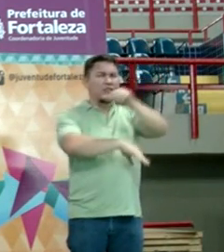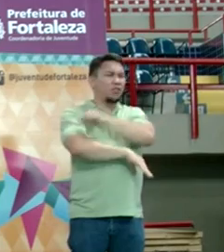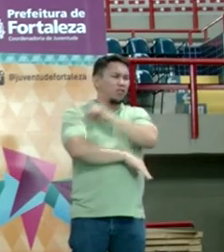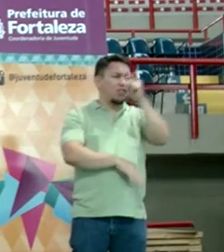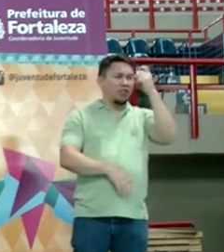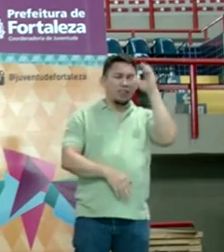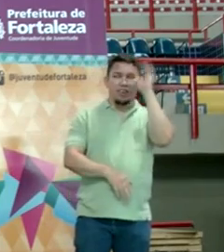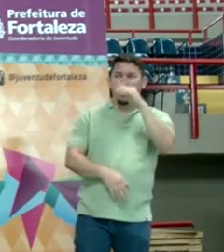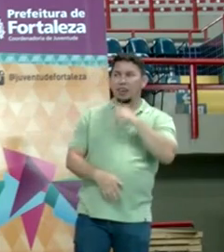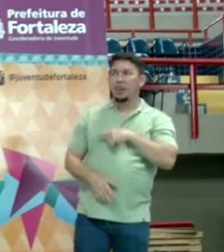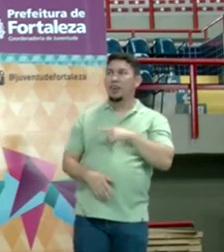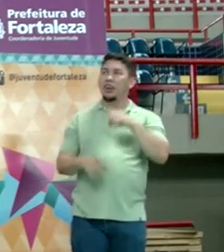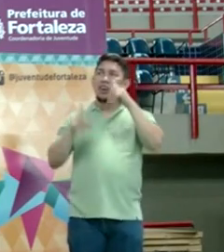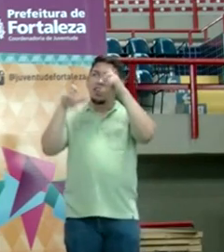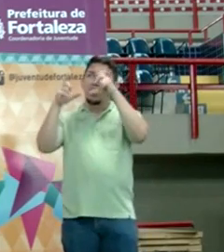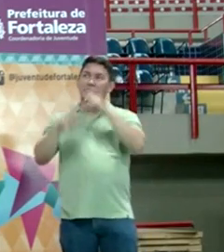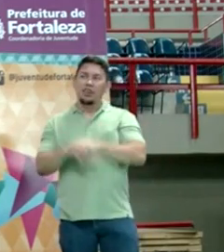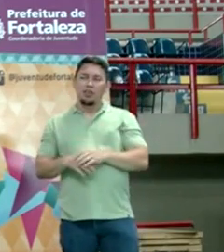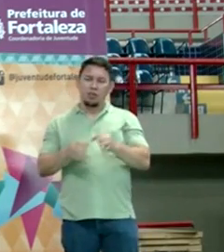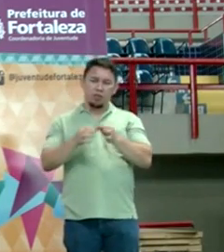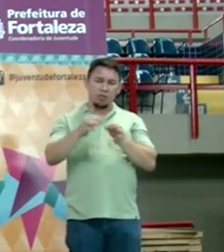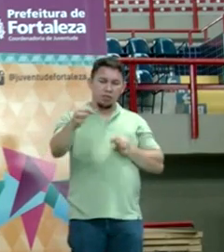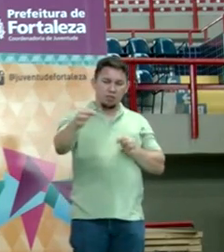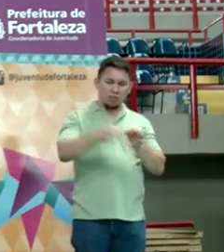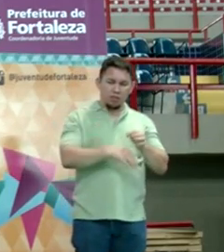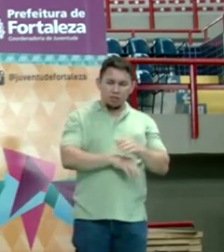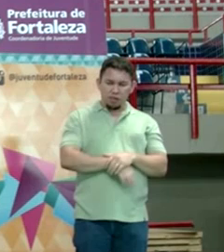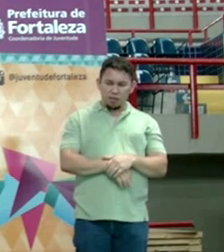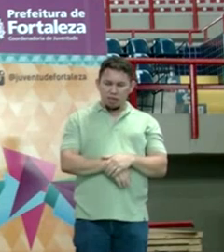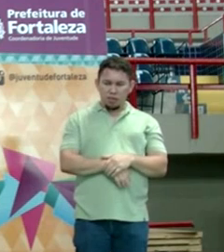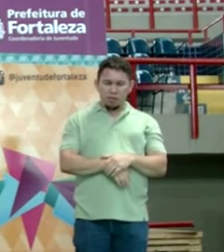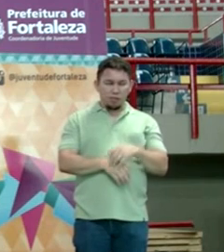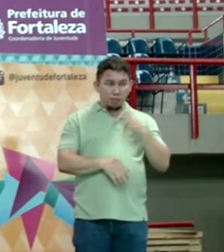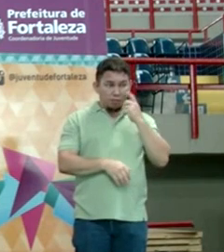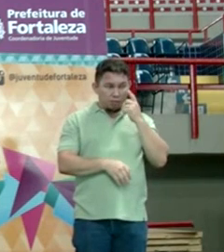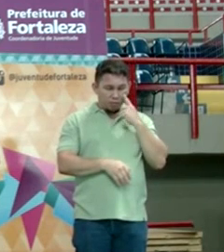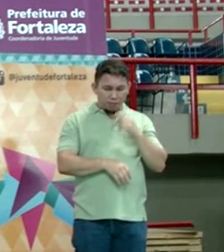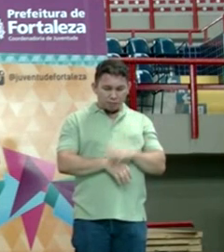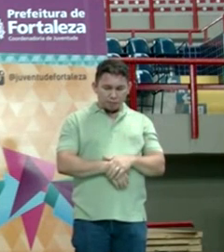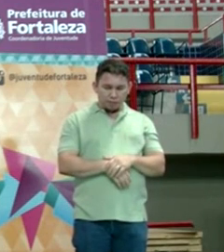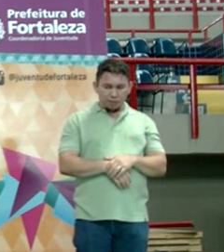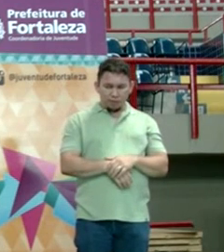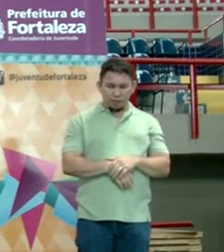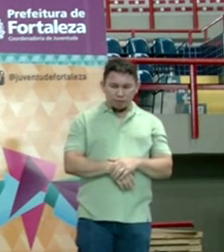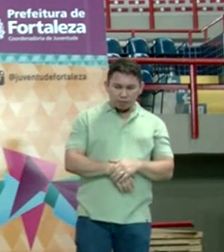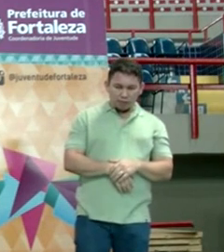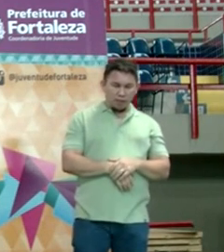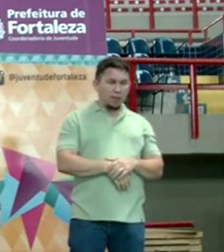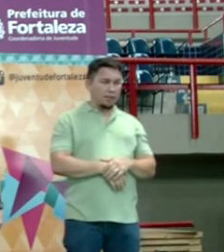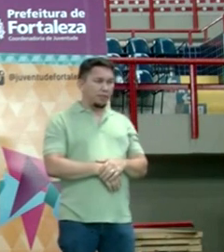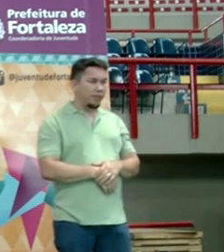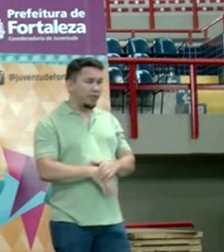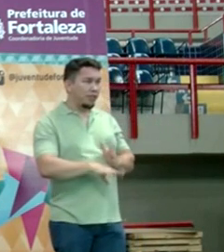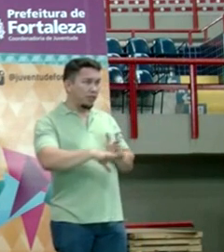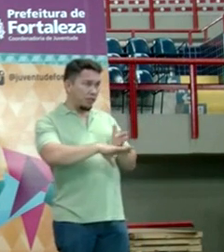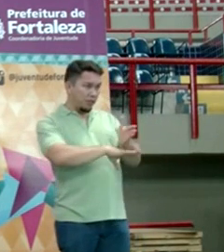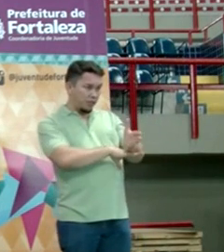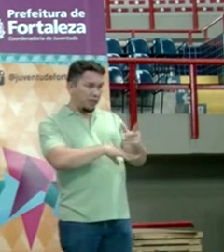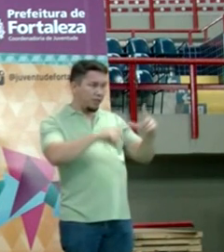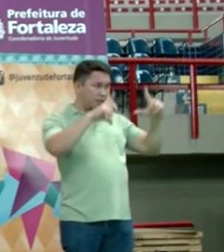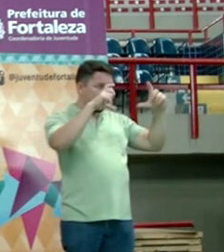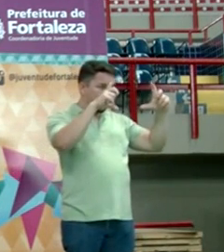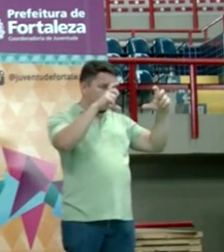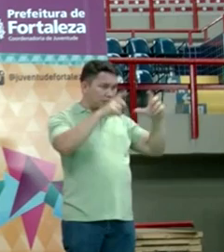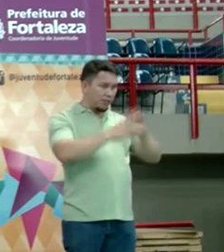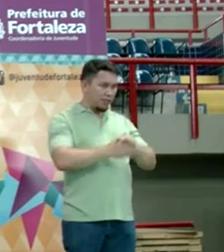professor, mas a foto, o cara está a uma distância. Meu filho, quando você chega no canto, você não pede para tirar uma foto, não? Quando você pede